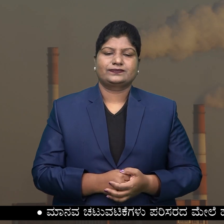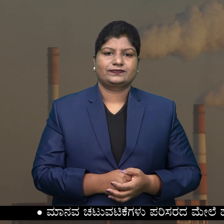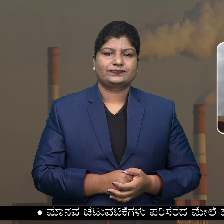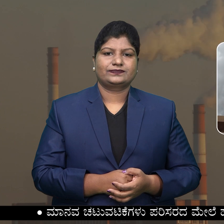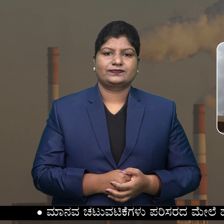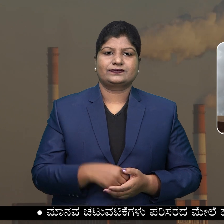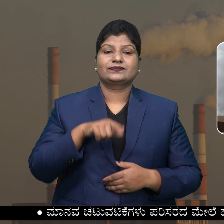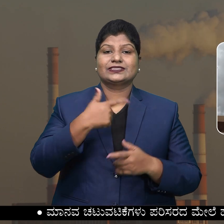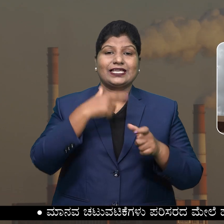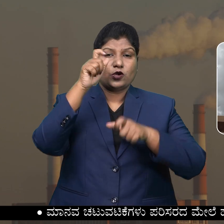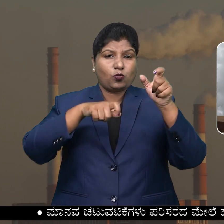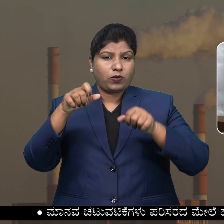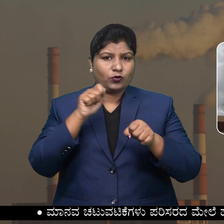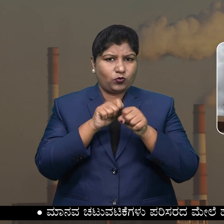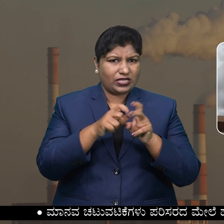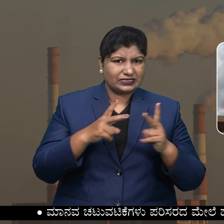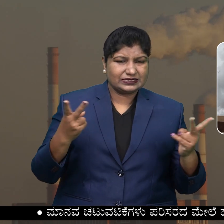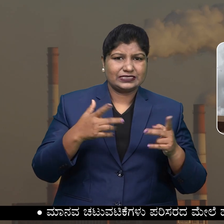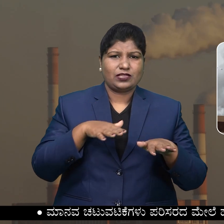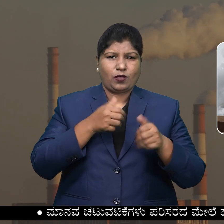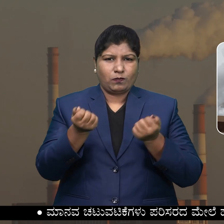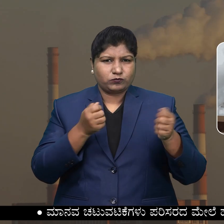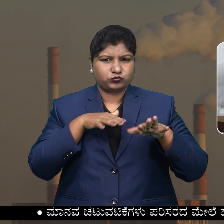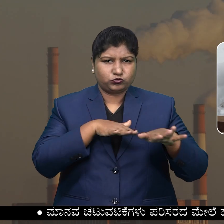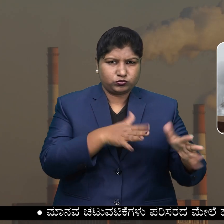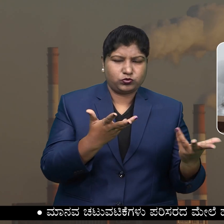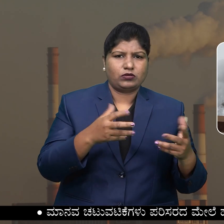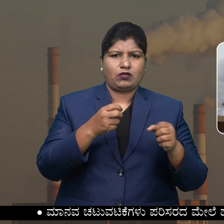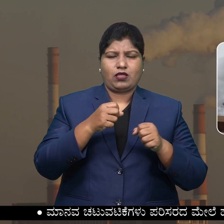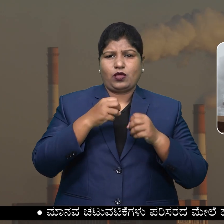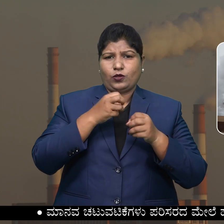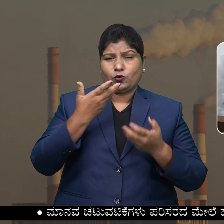ಮಾನವ ಚಟುವಟಿಕೆಗಳು ಪರಿಸರದ ಮೇಲೆ ಹಲವಾರು ಋಣಾತ್ಮಕ ಪರಿಣಾಮಗಳನ್ನ ತೋರಿಸುತ್ತದೆ.